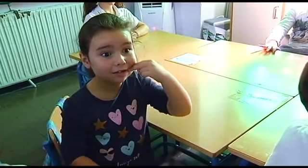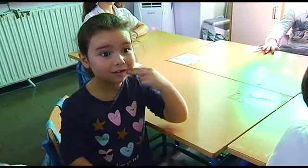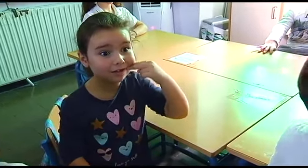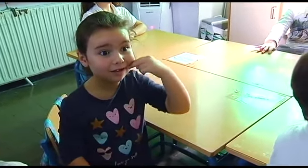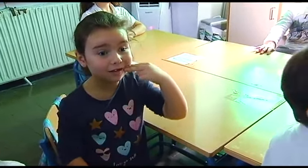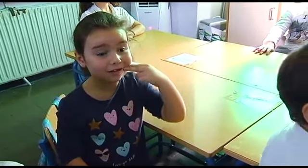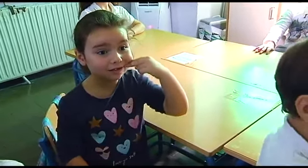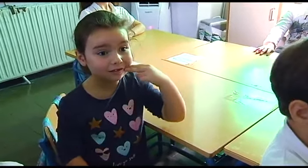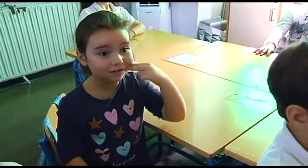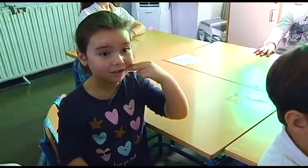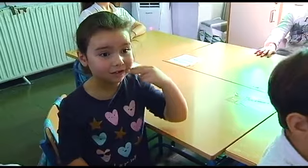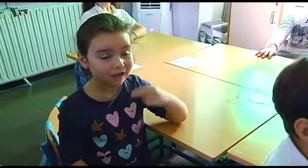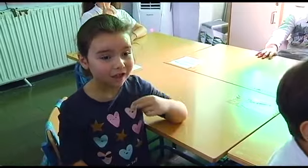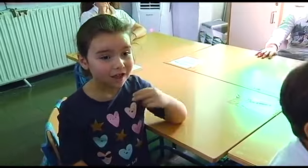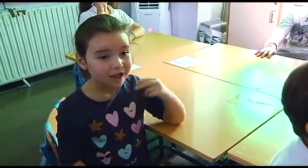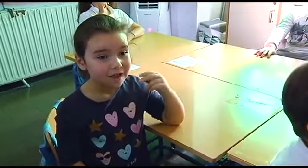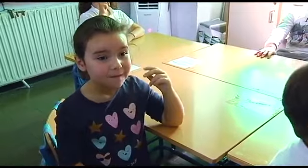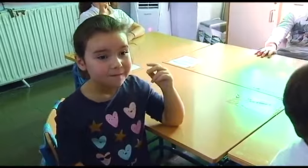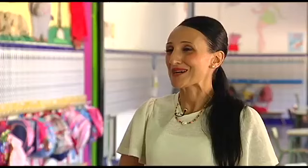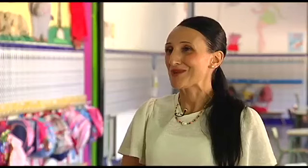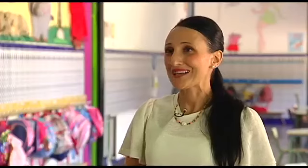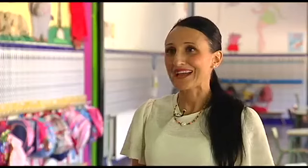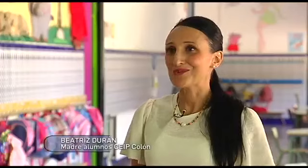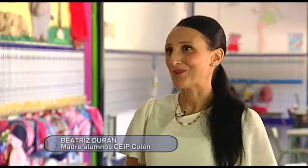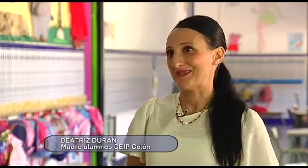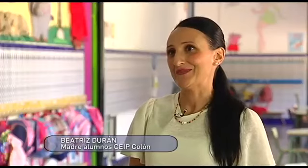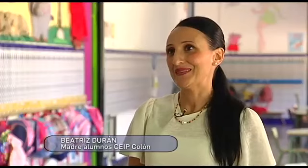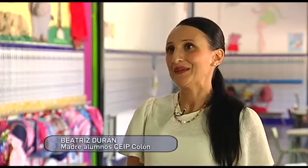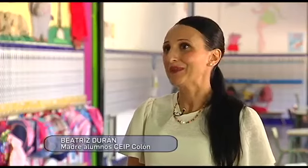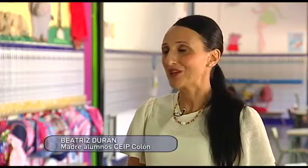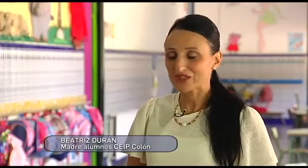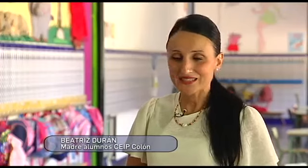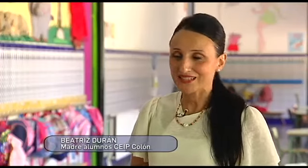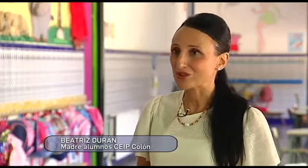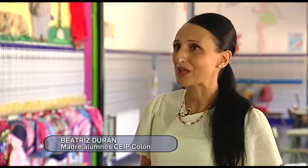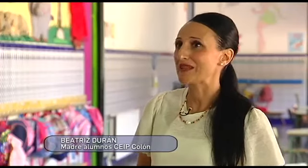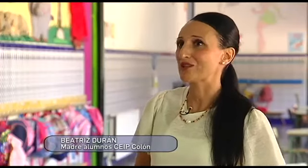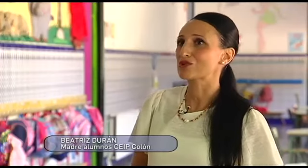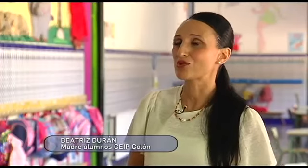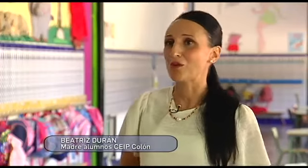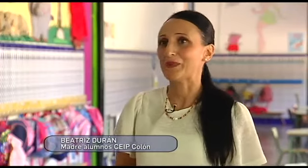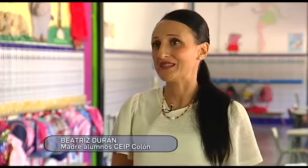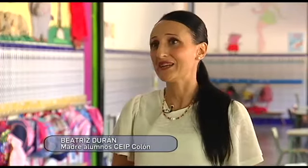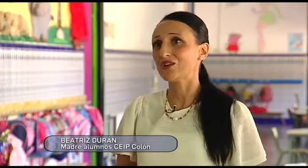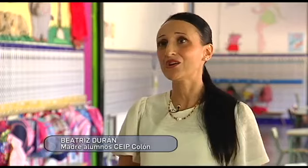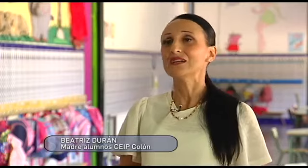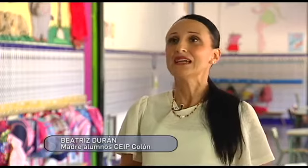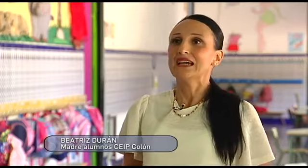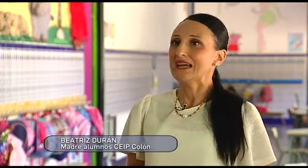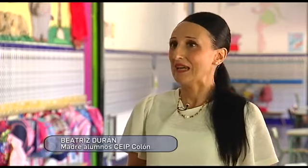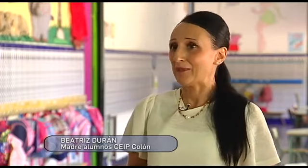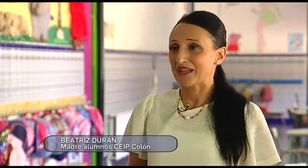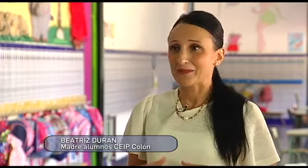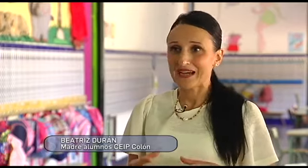Chocolate. Muy bien. Samuel es uno más. Mi hijo está enterado totalmente con sus compañeros, pero además